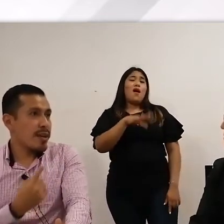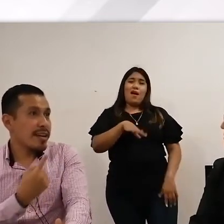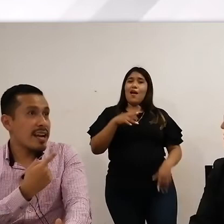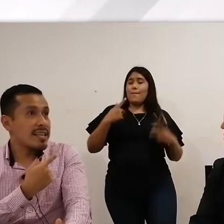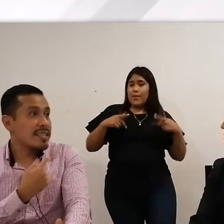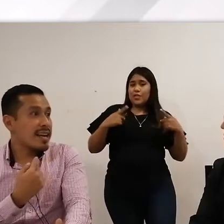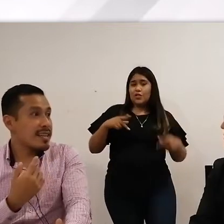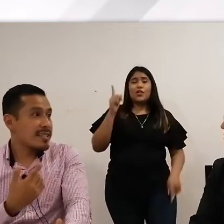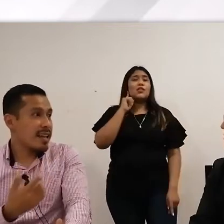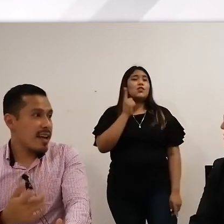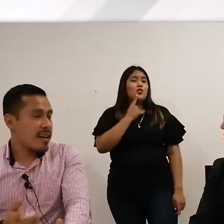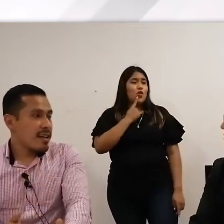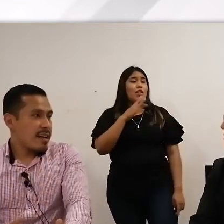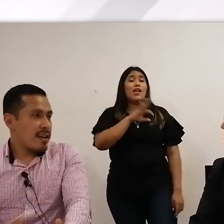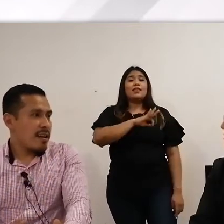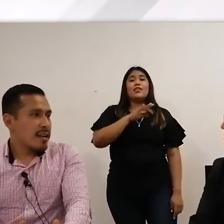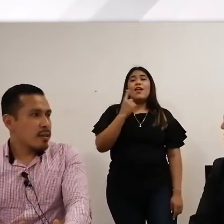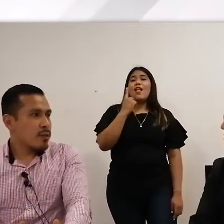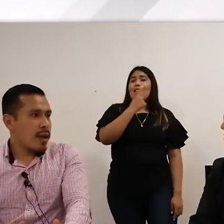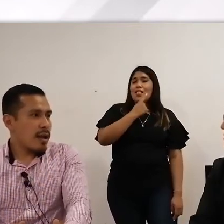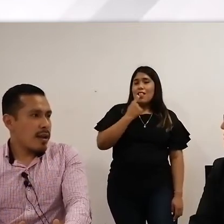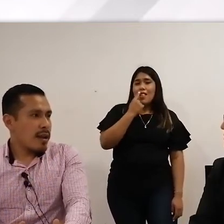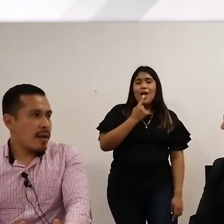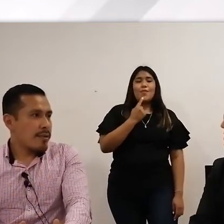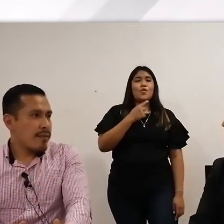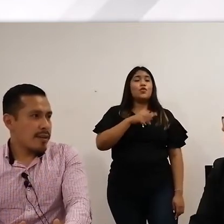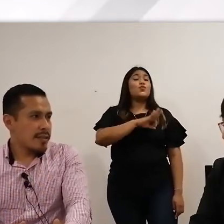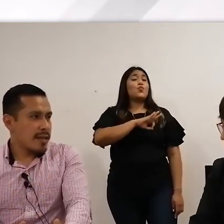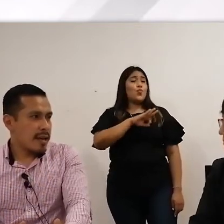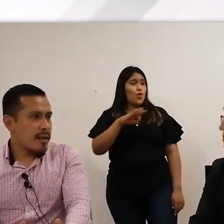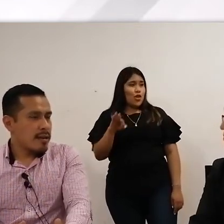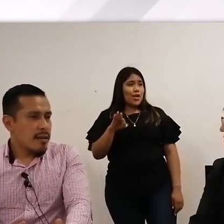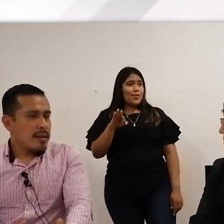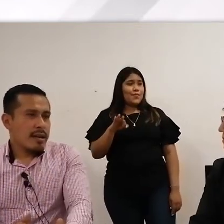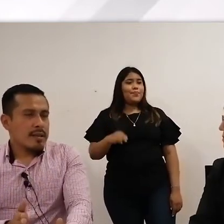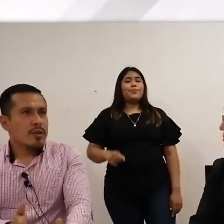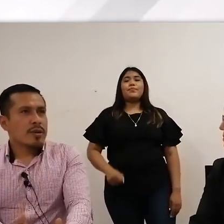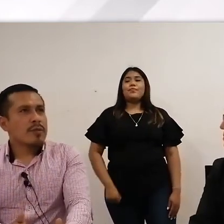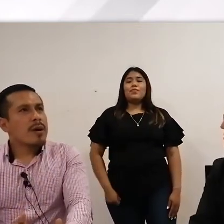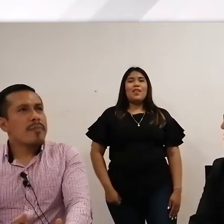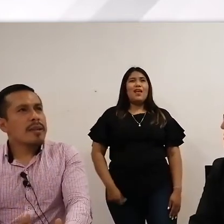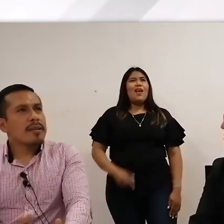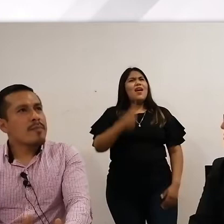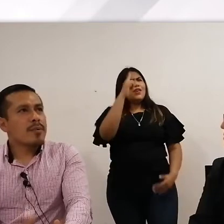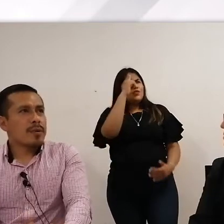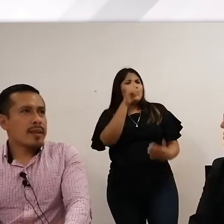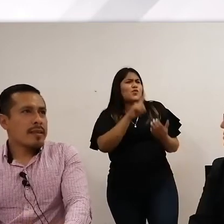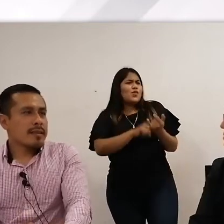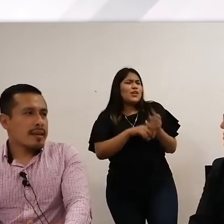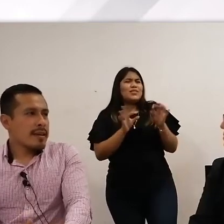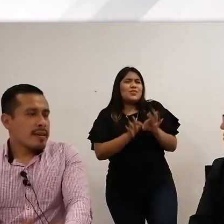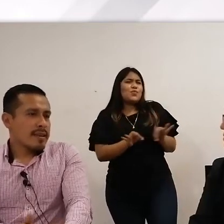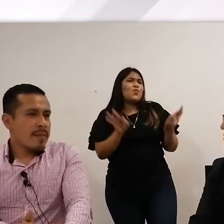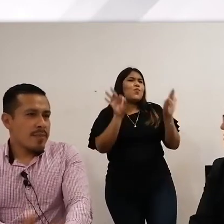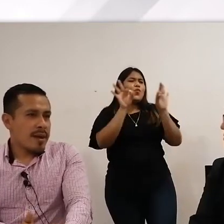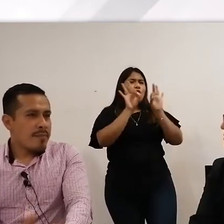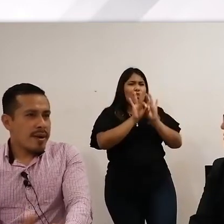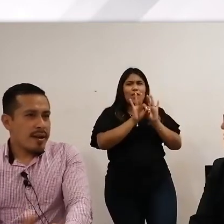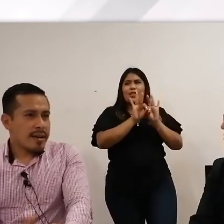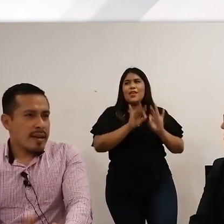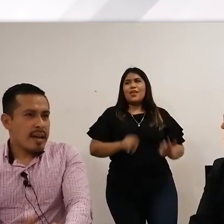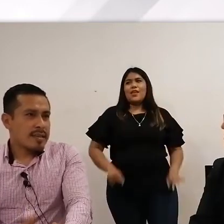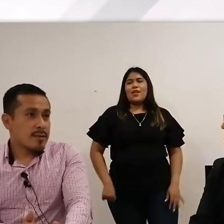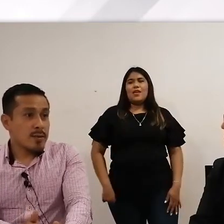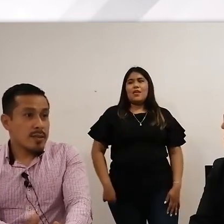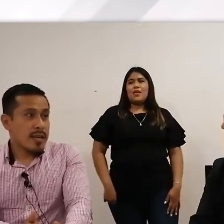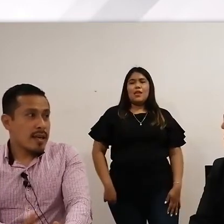de poder realizar esta lectura labiofacial. Yo creo que una parte importante también